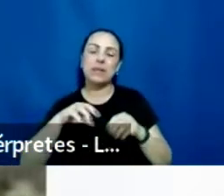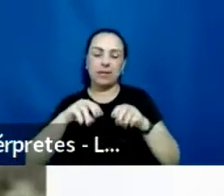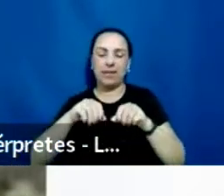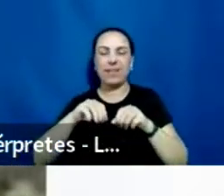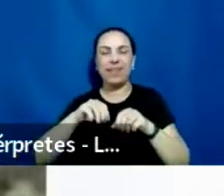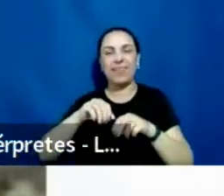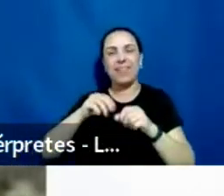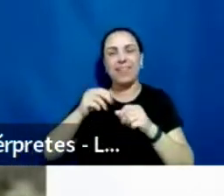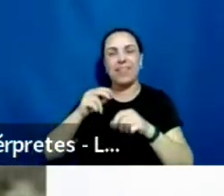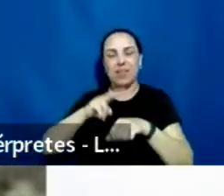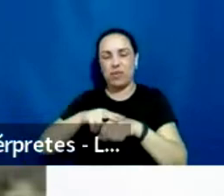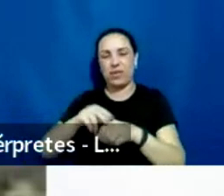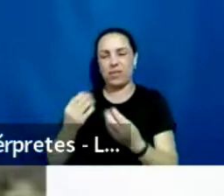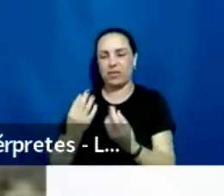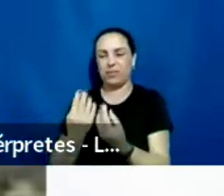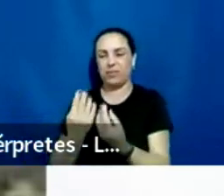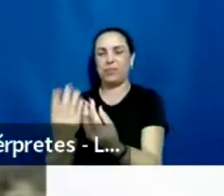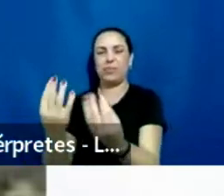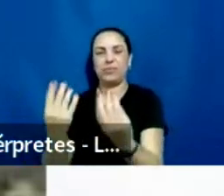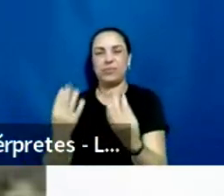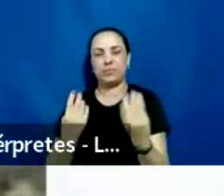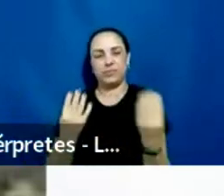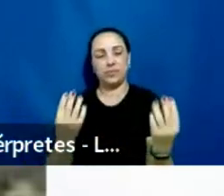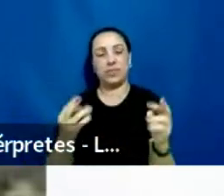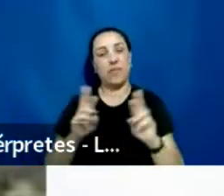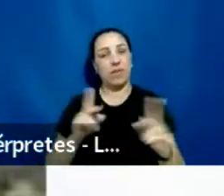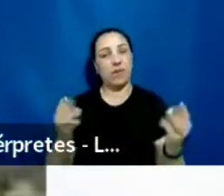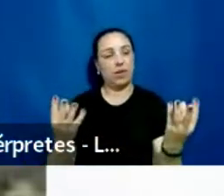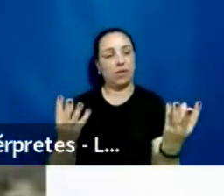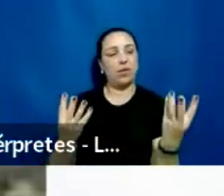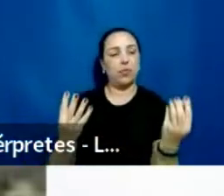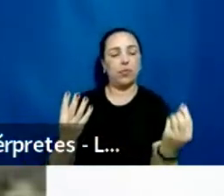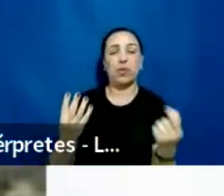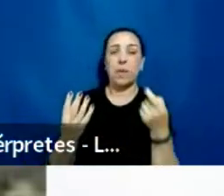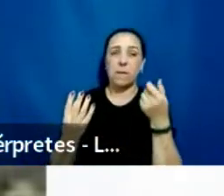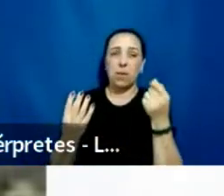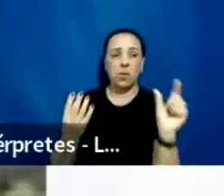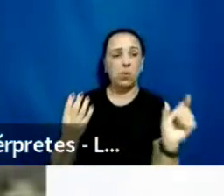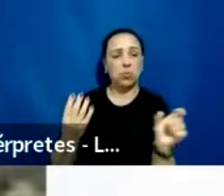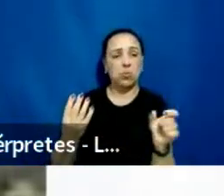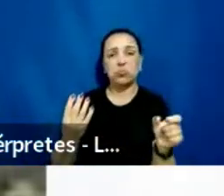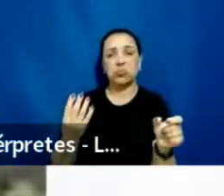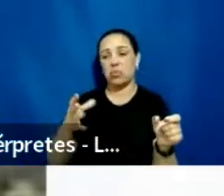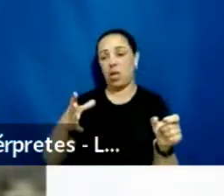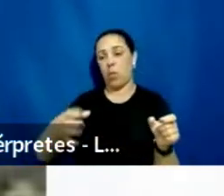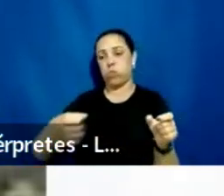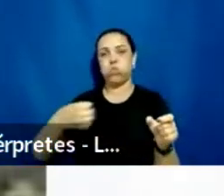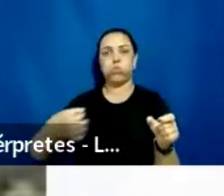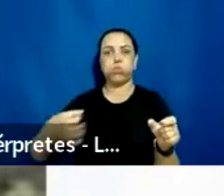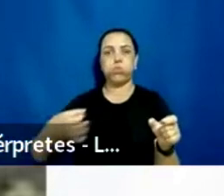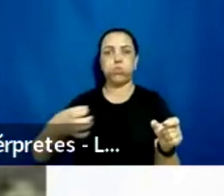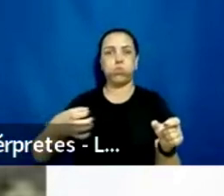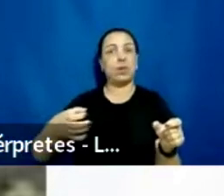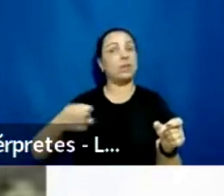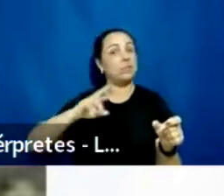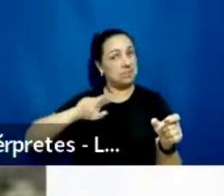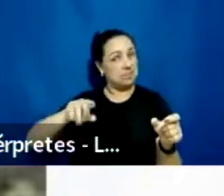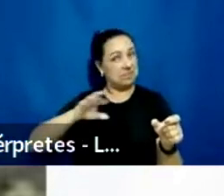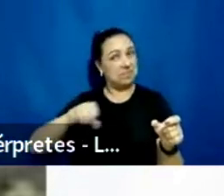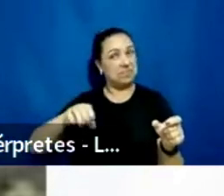na agricultura também um massinho de cebolinha e depois uma ação de cebolinha com a água